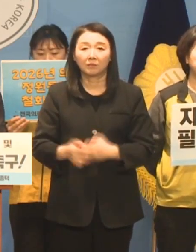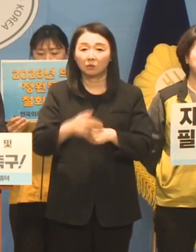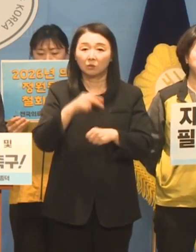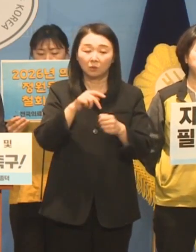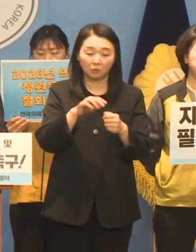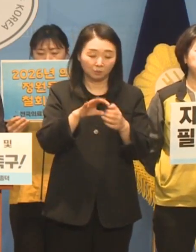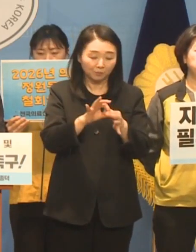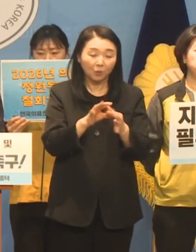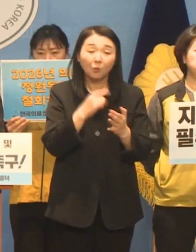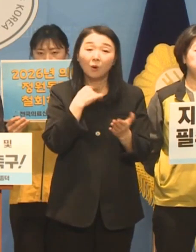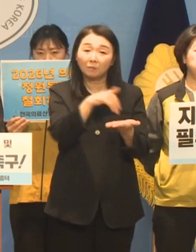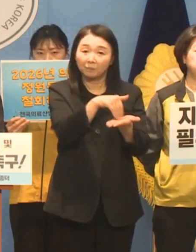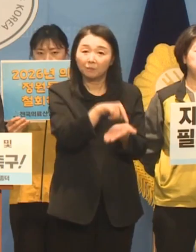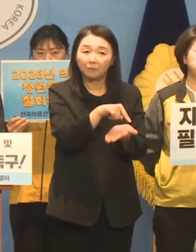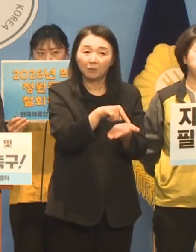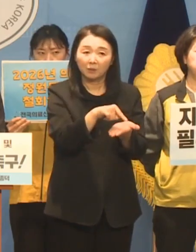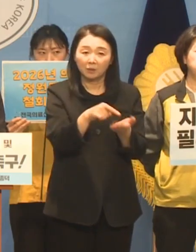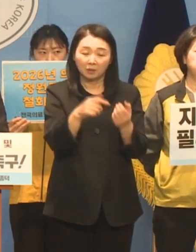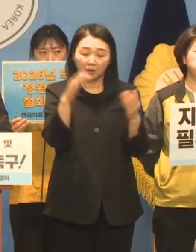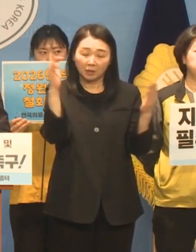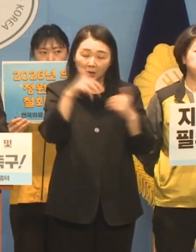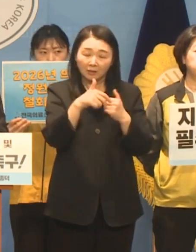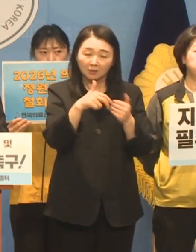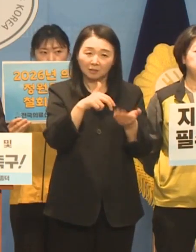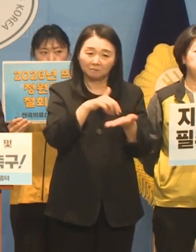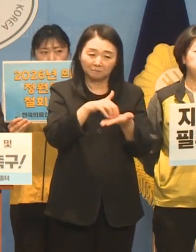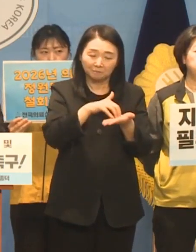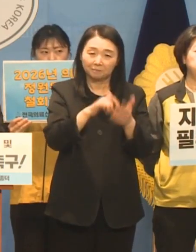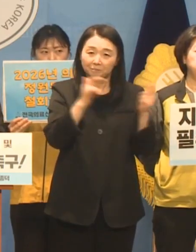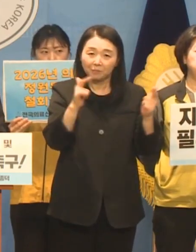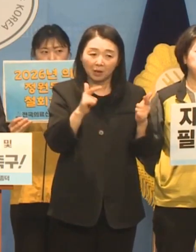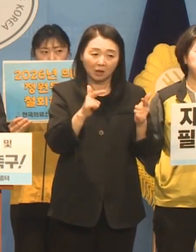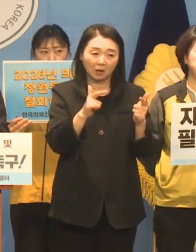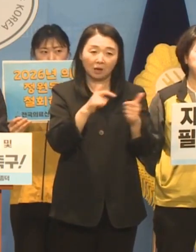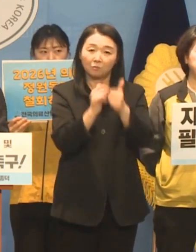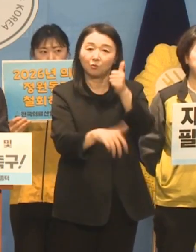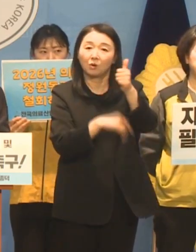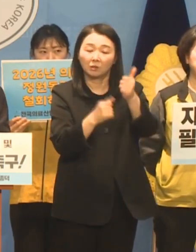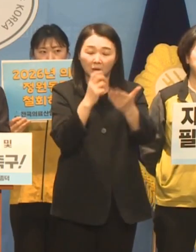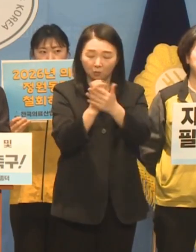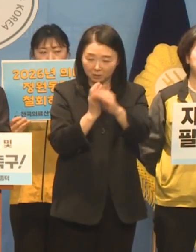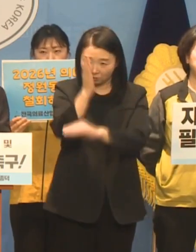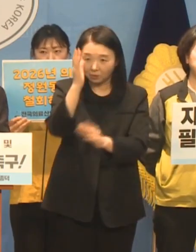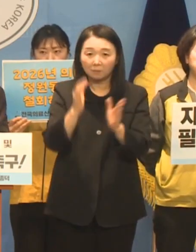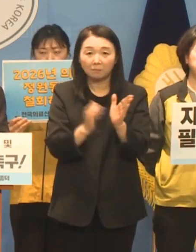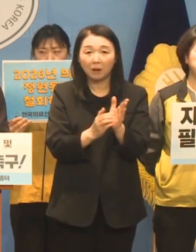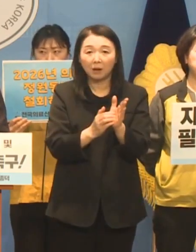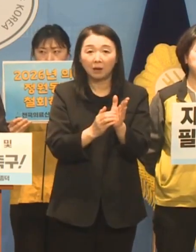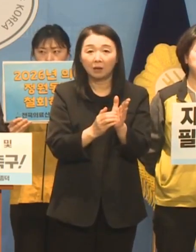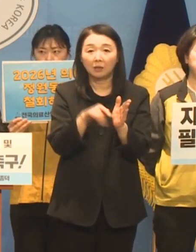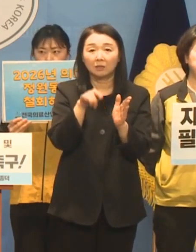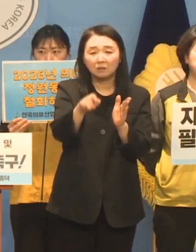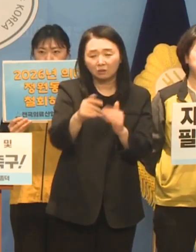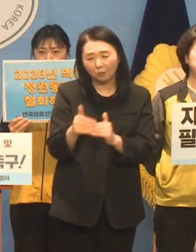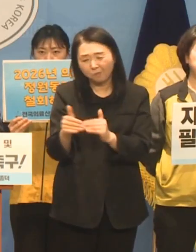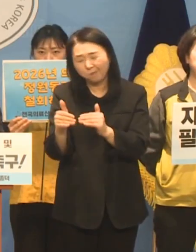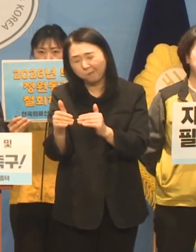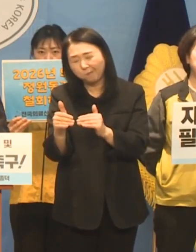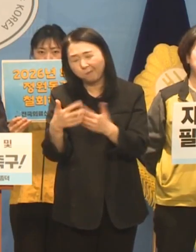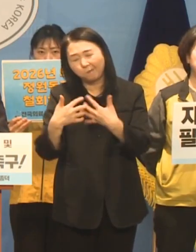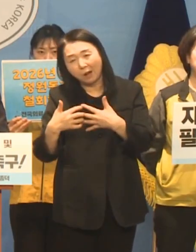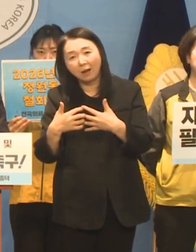있는 의료인력 수급 추기위원회 구성을 위한 보건의료 기본법 법안 소위도 통과했지만 그 뒤로 진행이 되지 않고